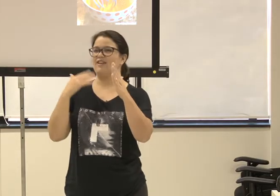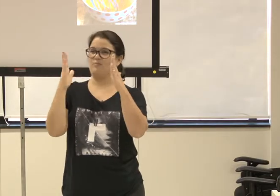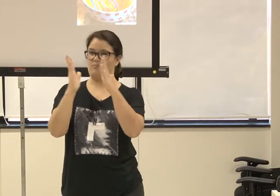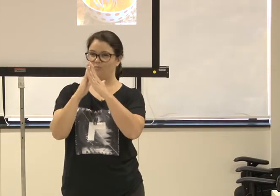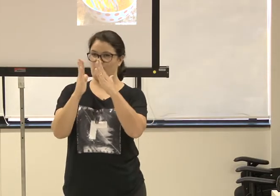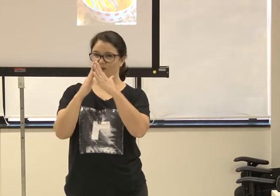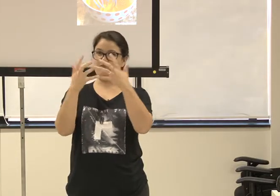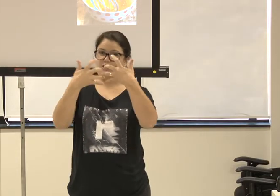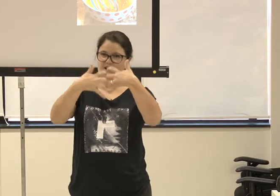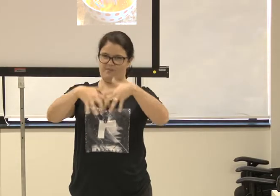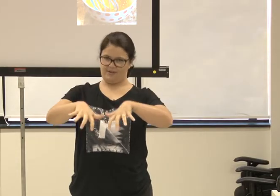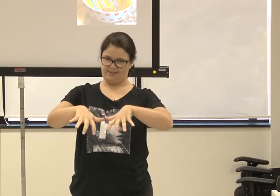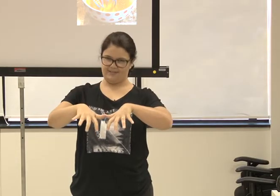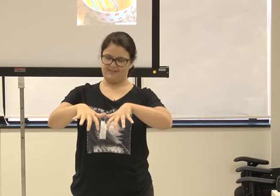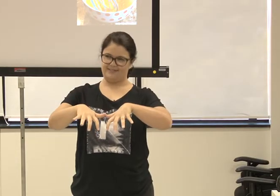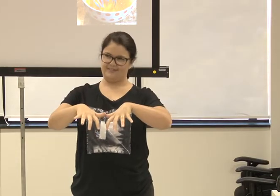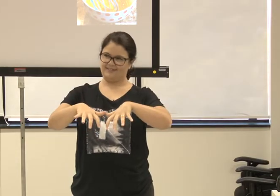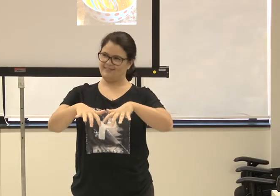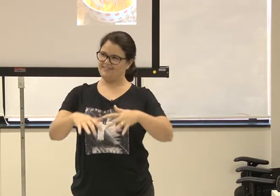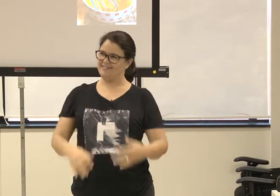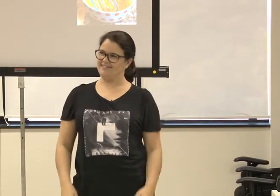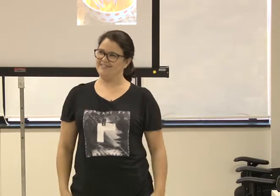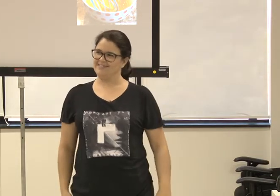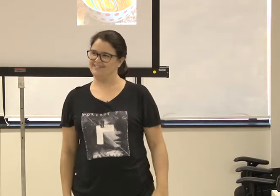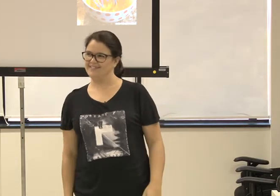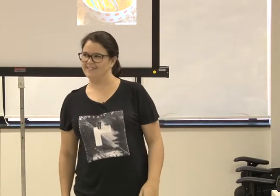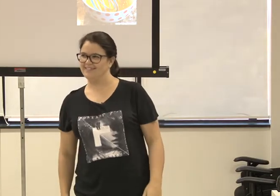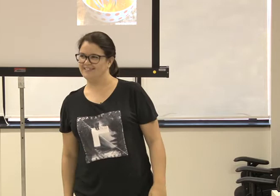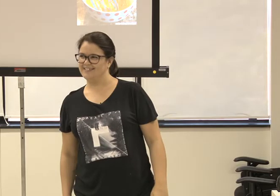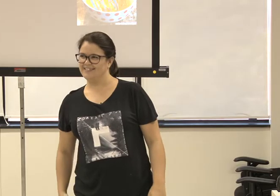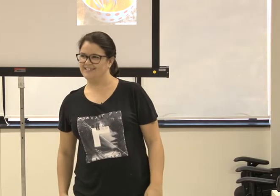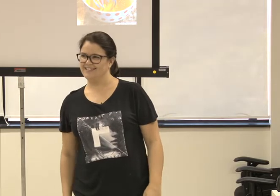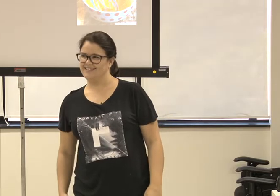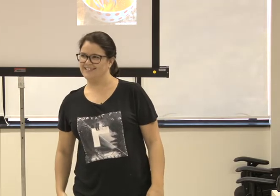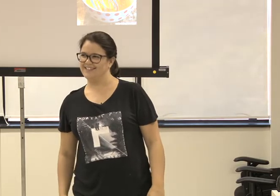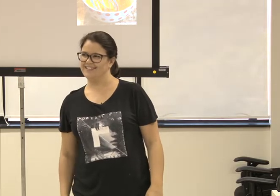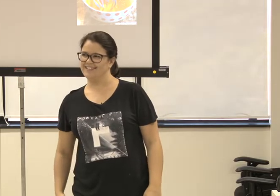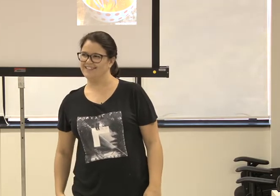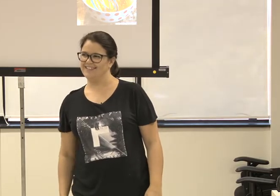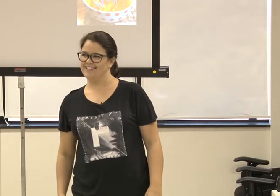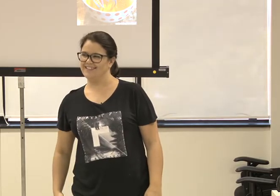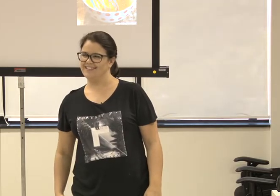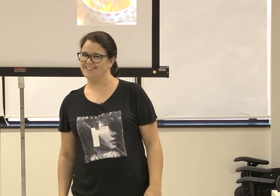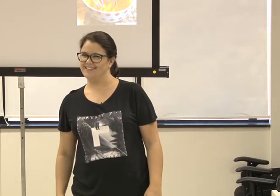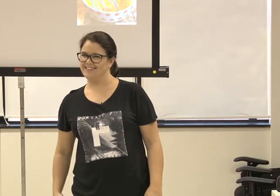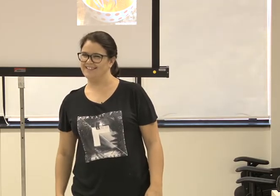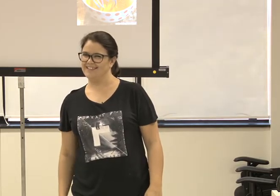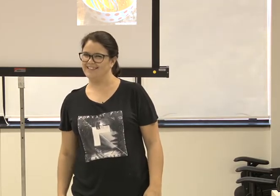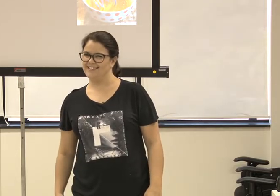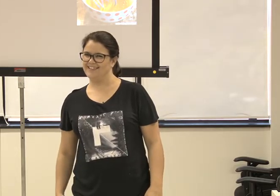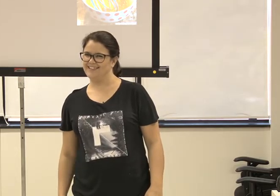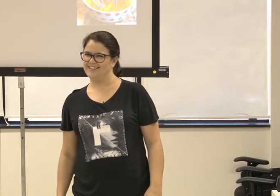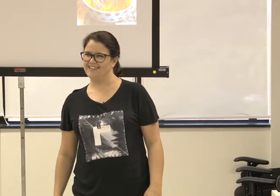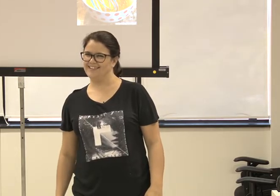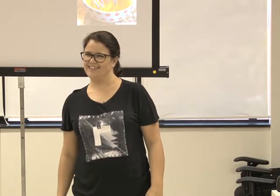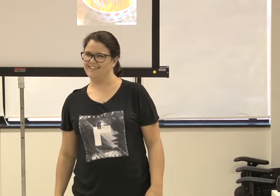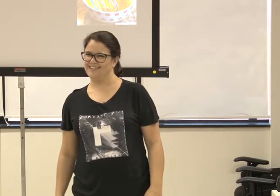tu veio hoje para fazer faculdade, inclusive. Era uma coisa. Acostumada a andar na casa, cadeirinha, eu falei, cadeirinha, gente, era emoção, as turmas da minha